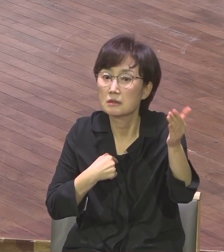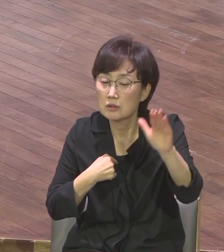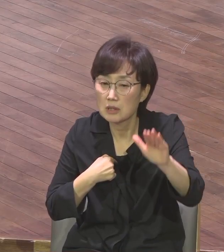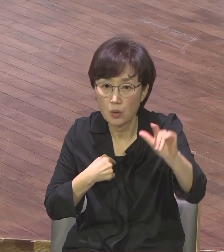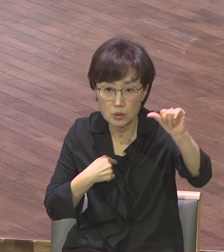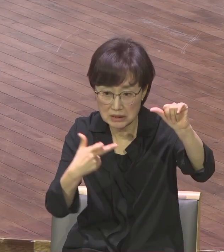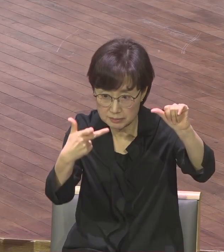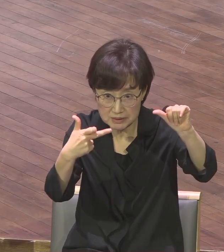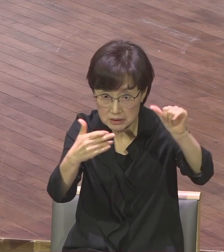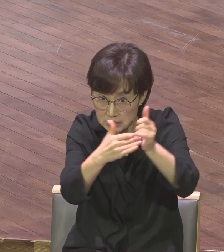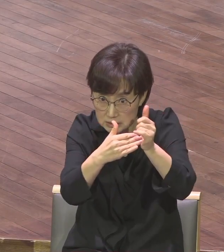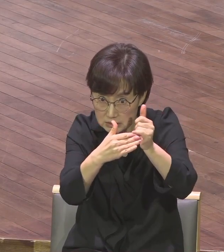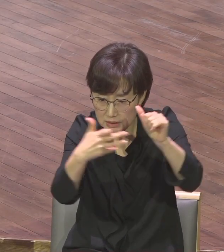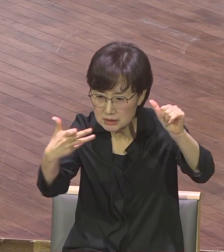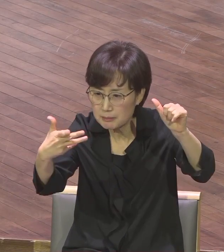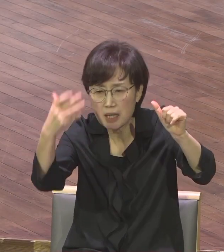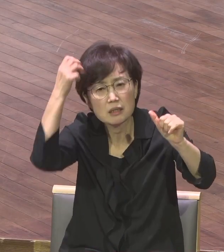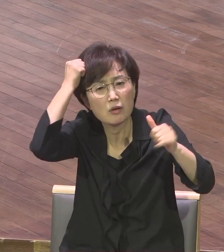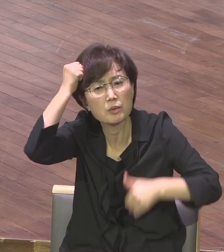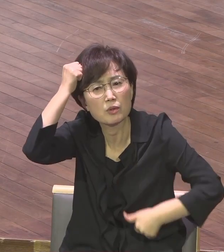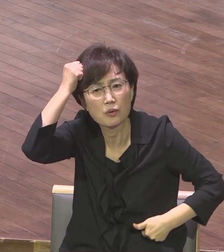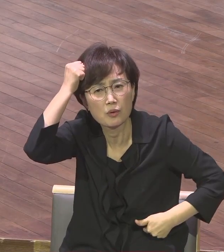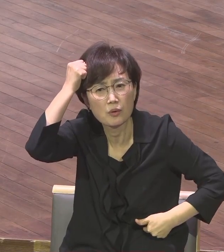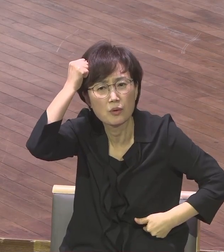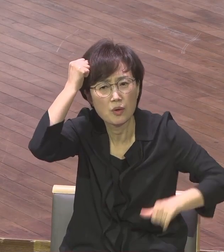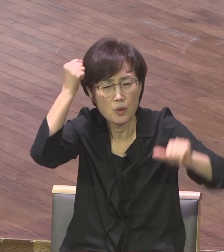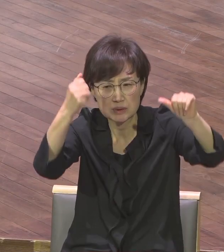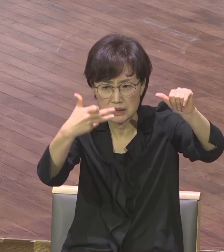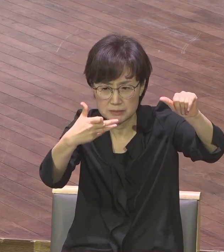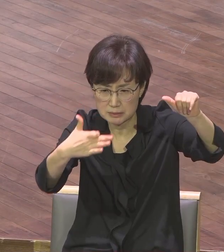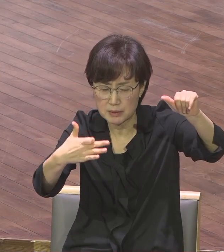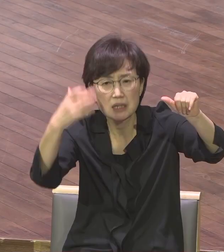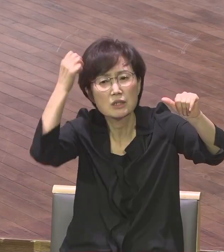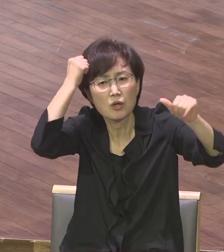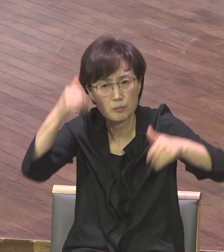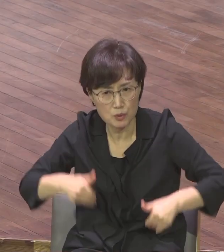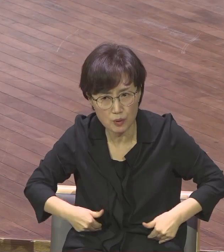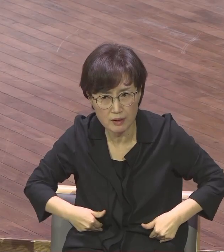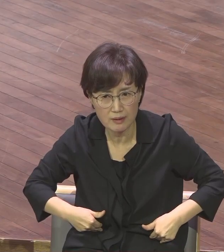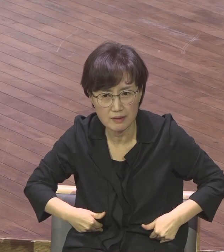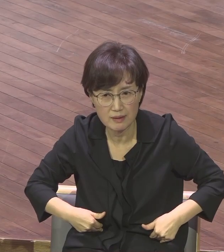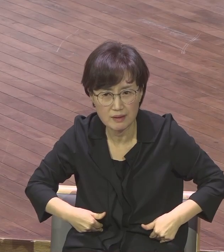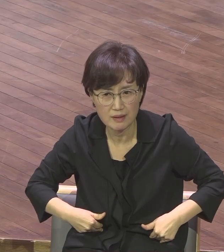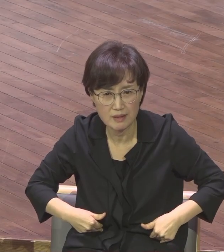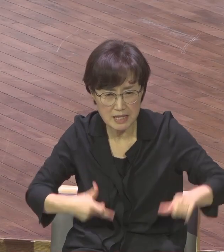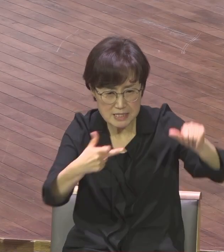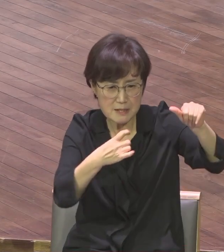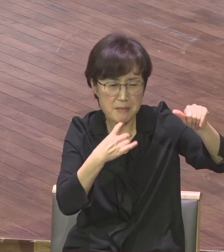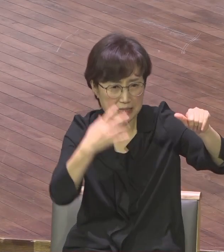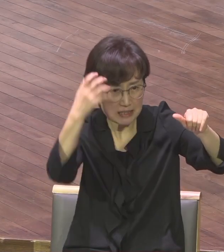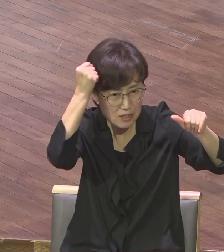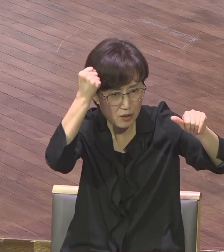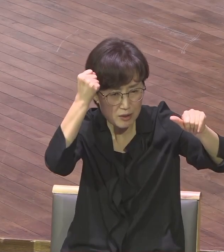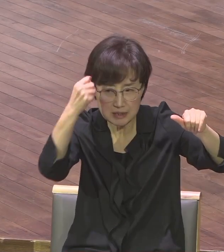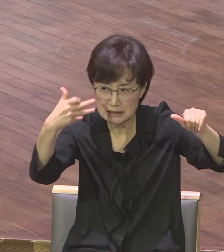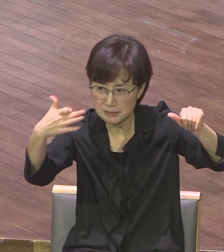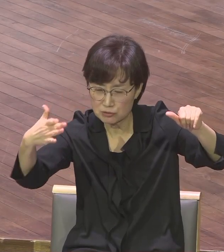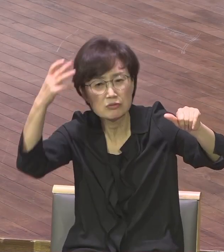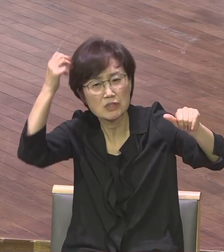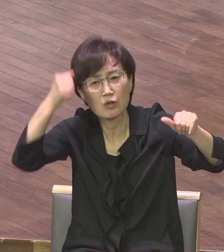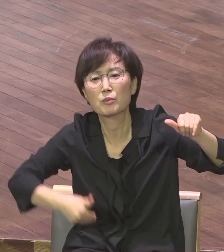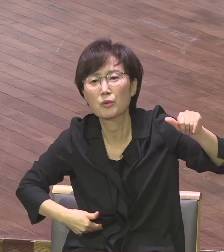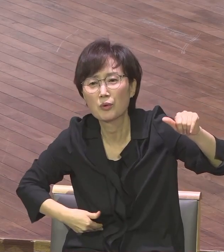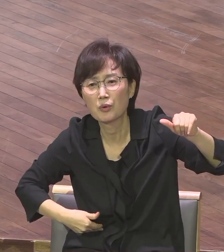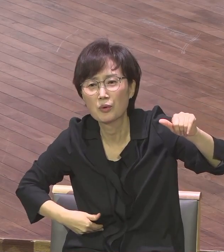나오는 말씀에는 관심이 없어요. 무관심입니다. 17절 이후에 있는 말씀을 기억하는 사람들은 거의 많지 않습니다.